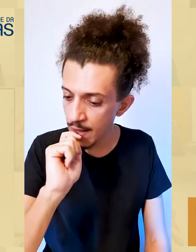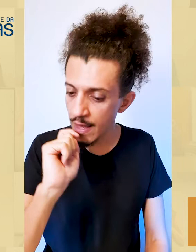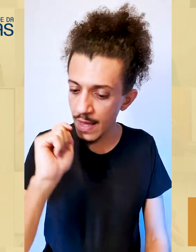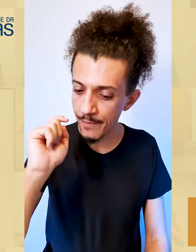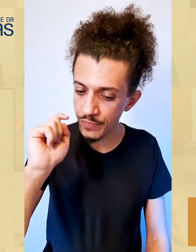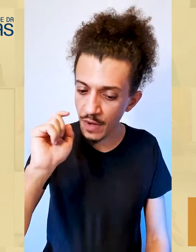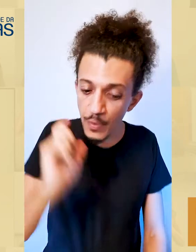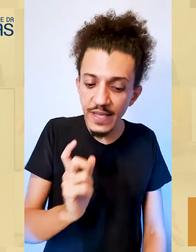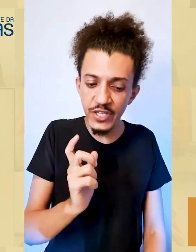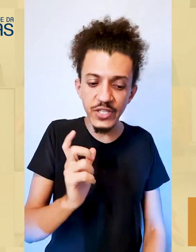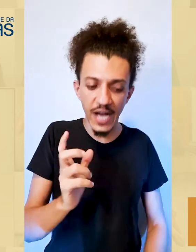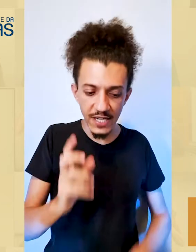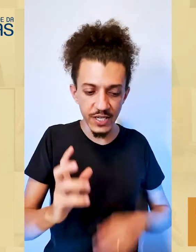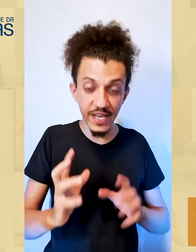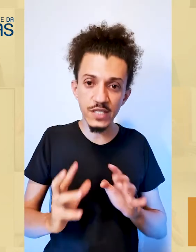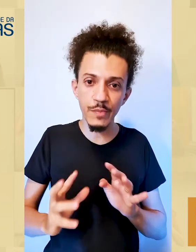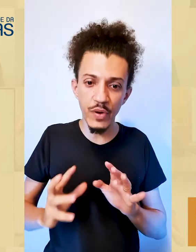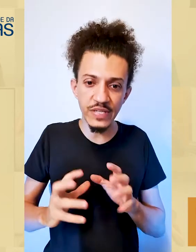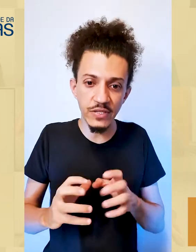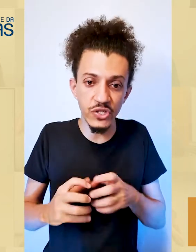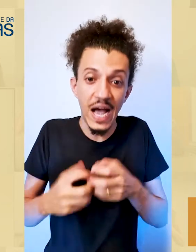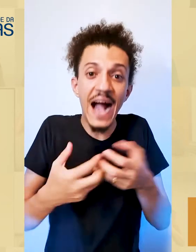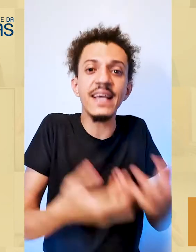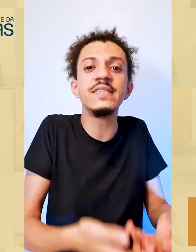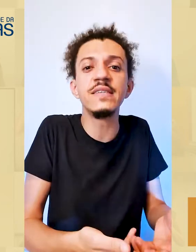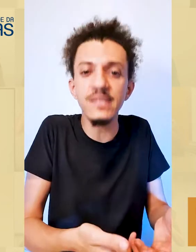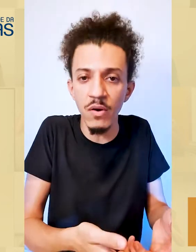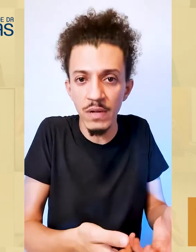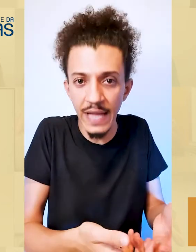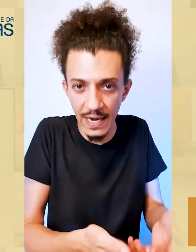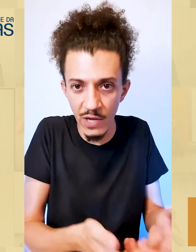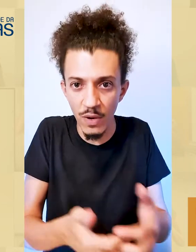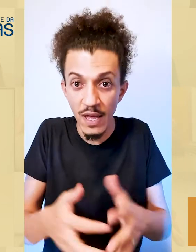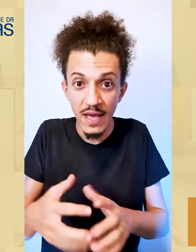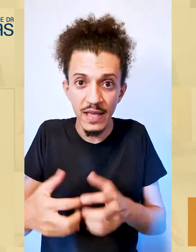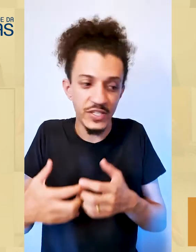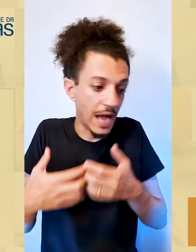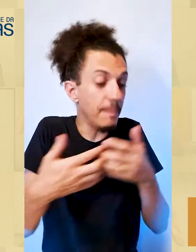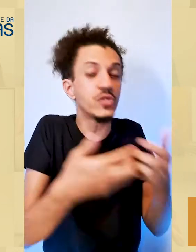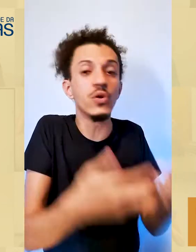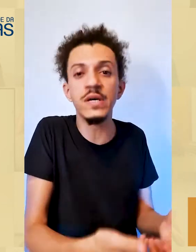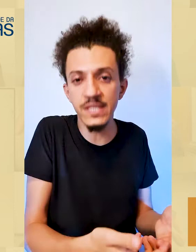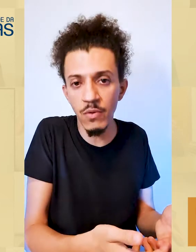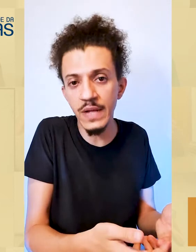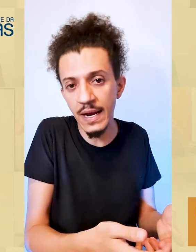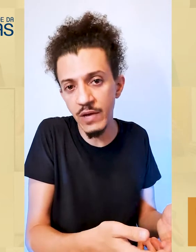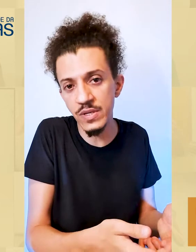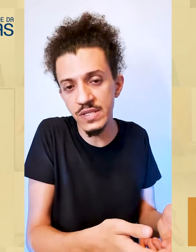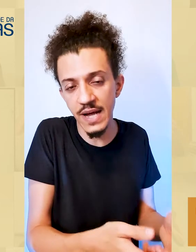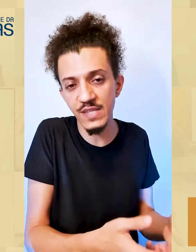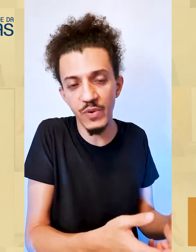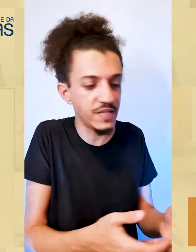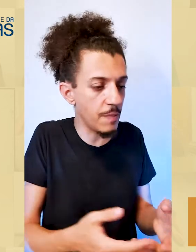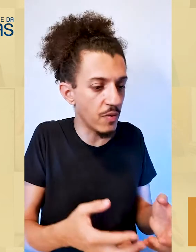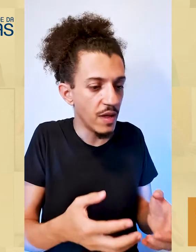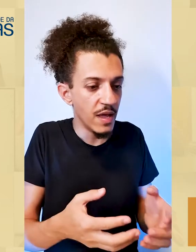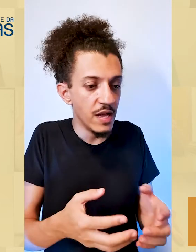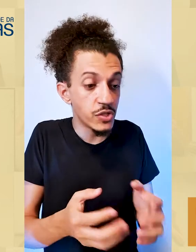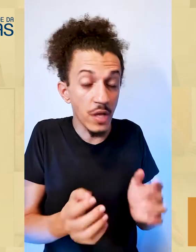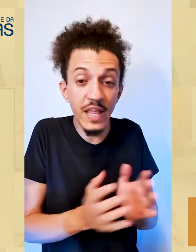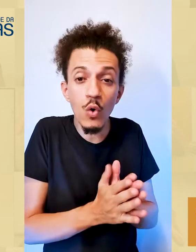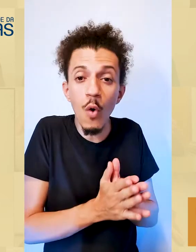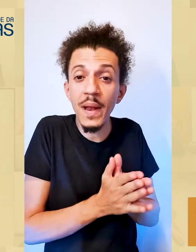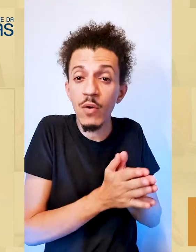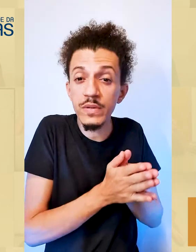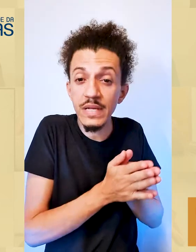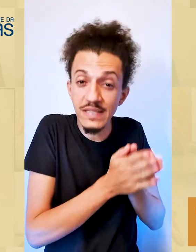muita gente acha que esse processo de aquisição da língua, de absorção da língua de sinais, por exemplo,